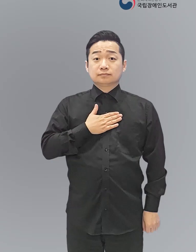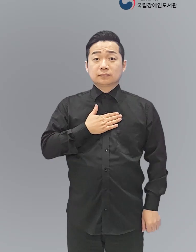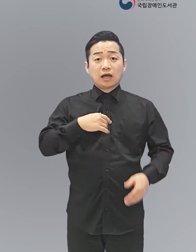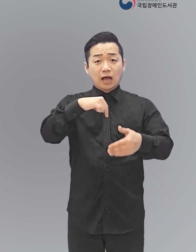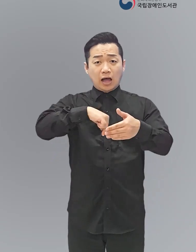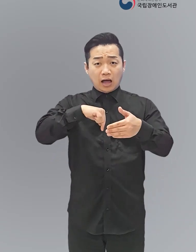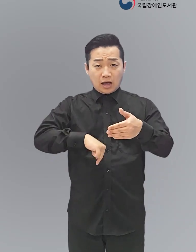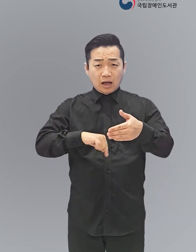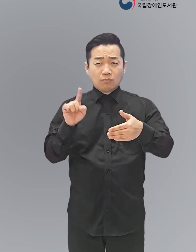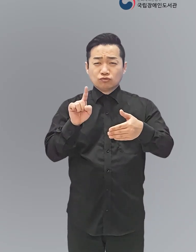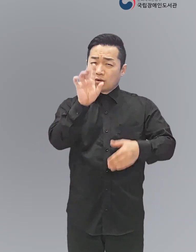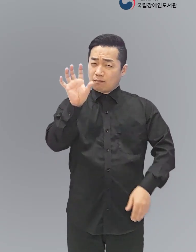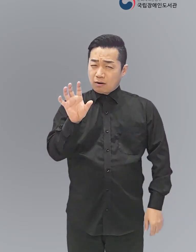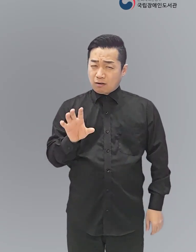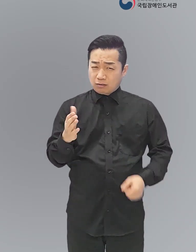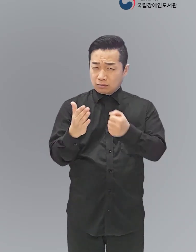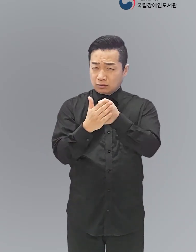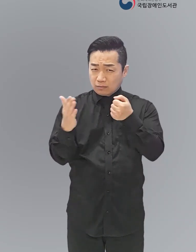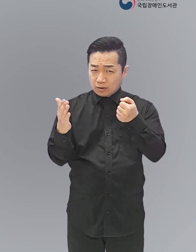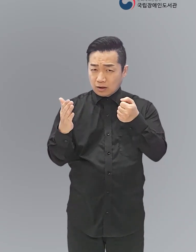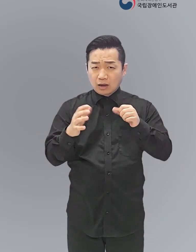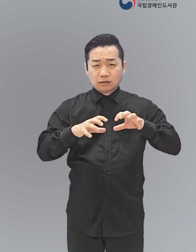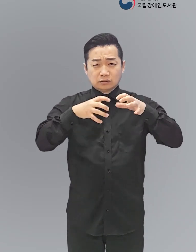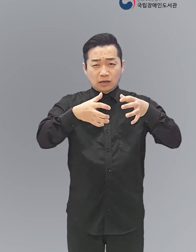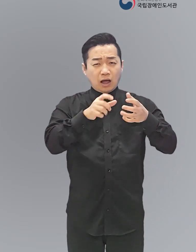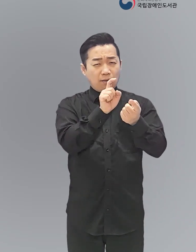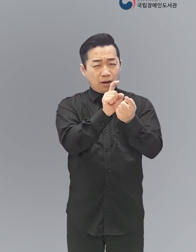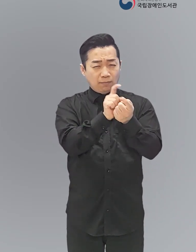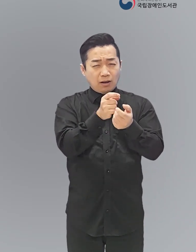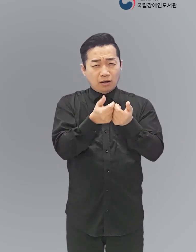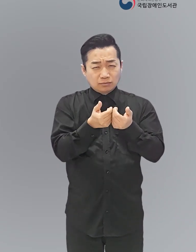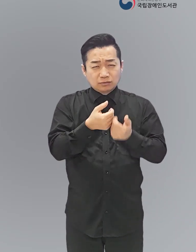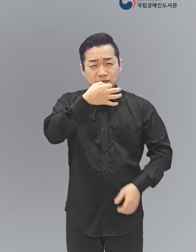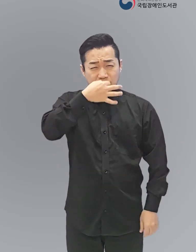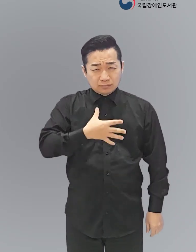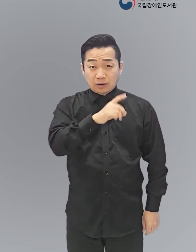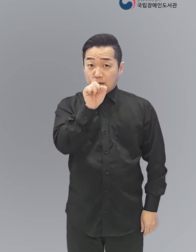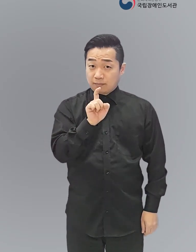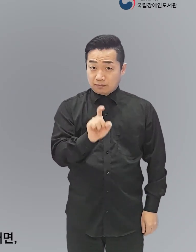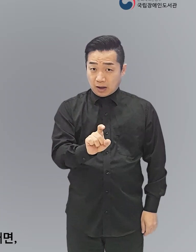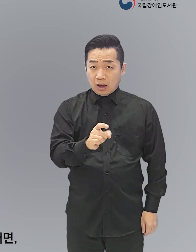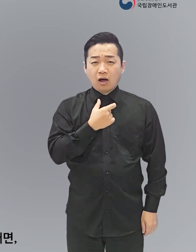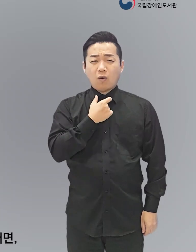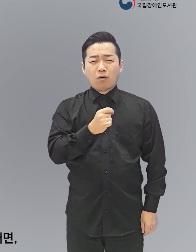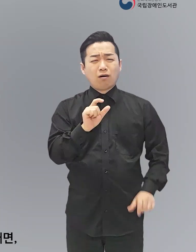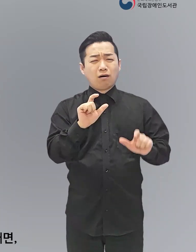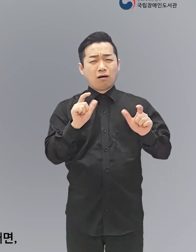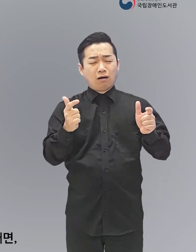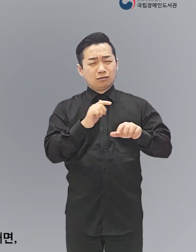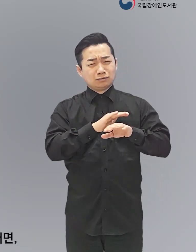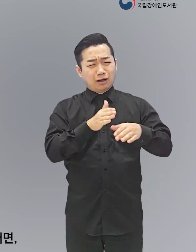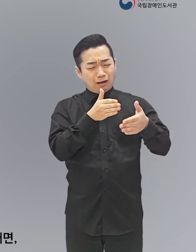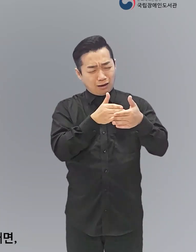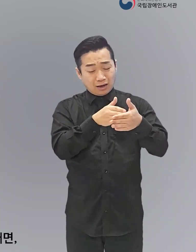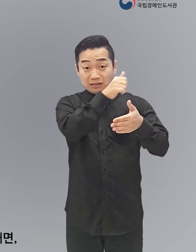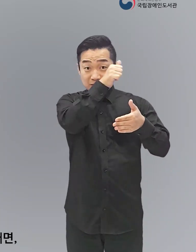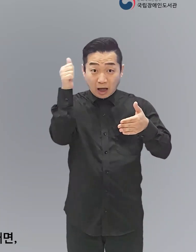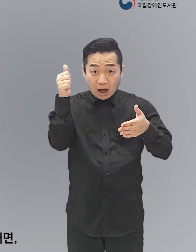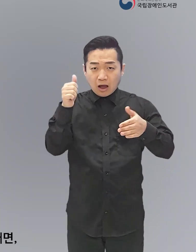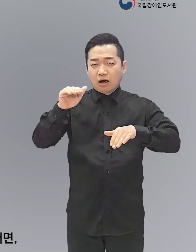내 안에 어떤 패턴 때문에 세상이 나를 힘들게 하는가? 뜻대로 되지 않는